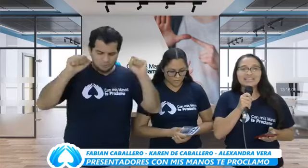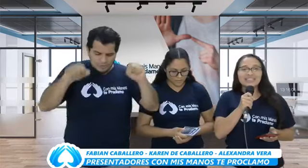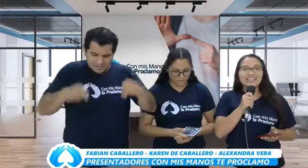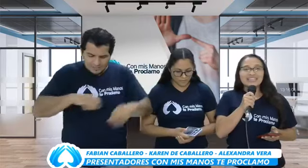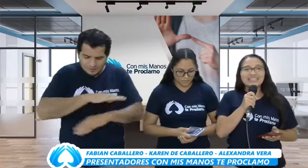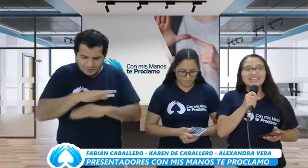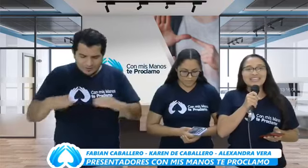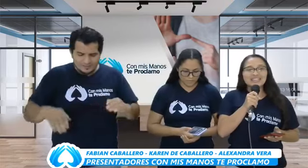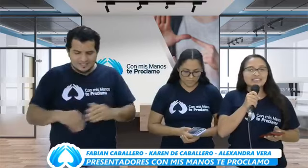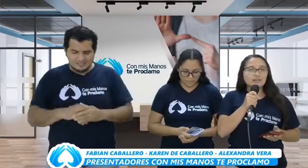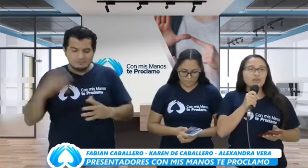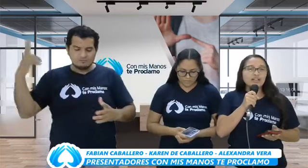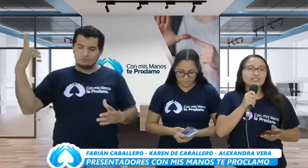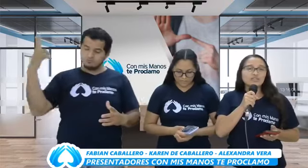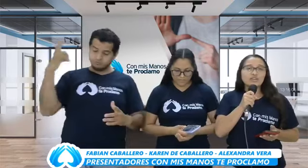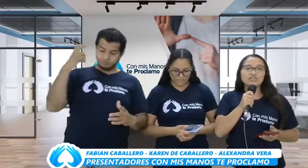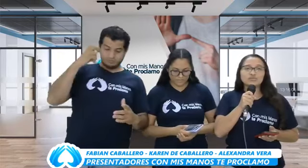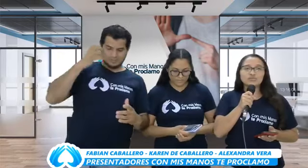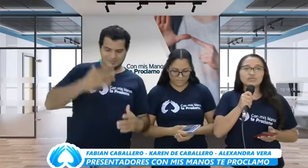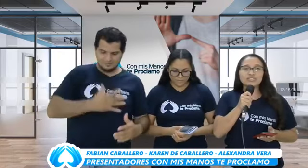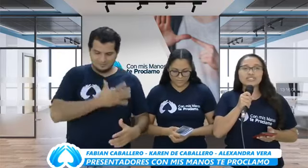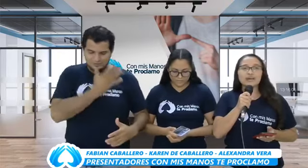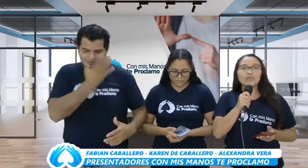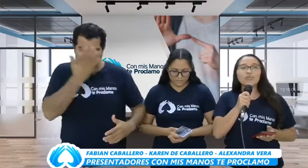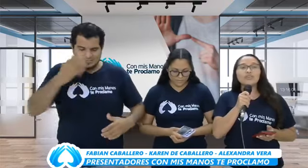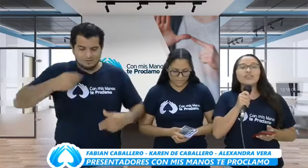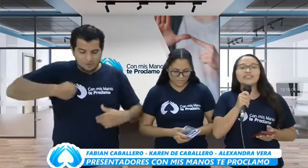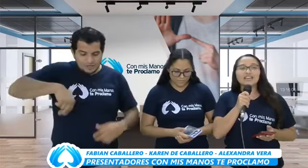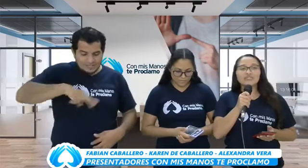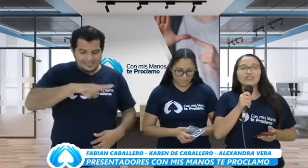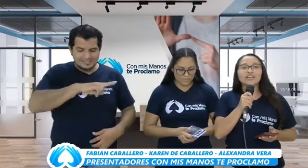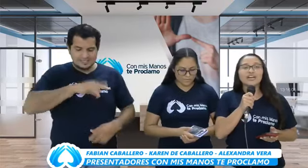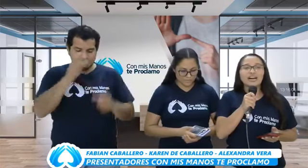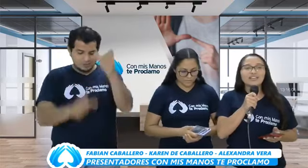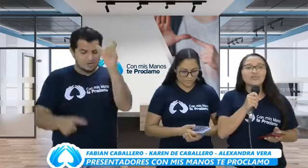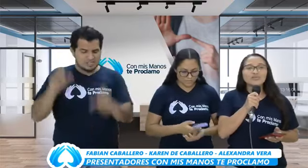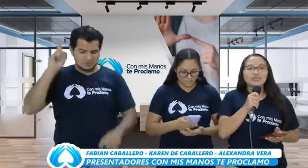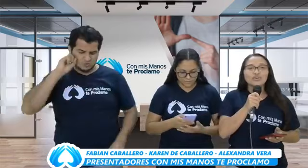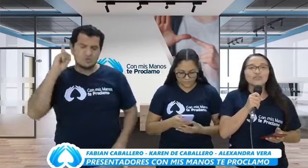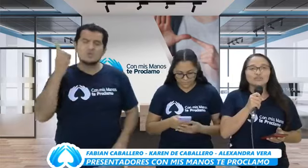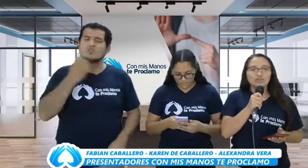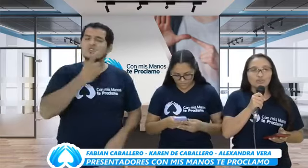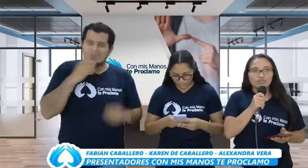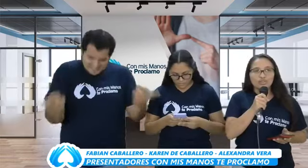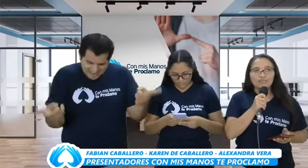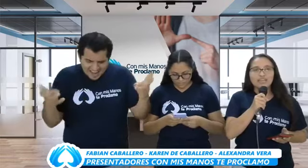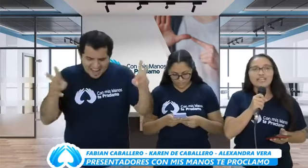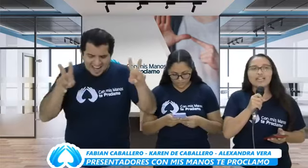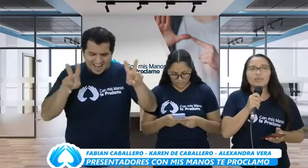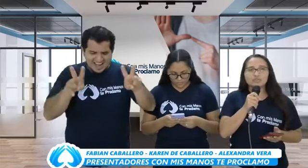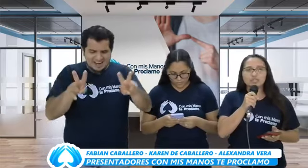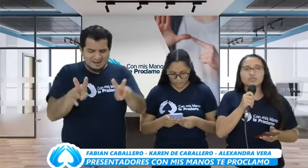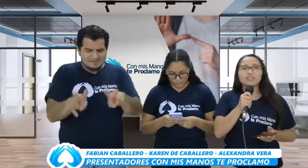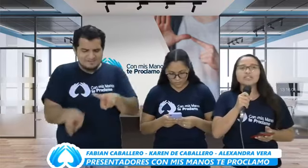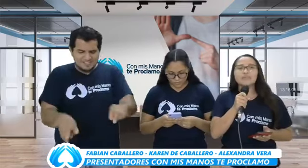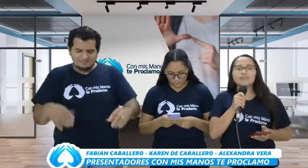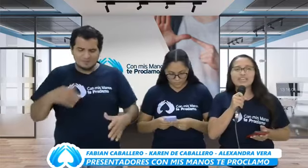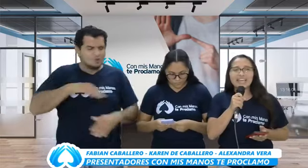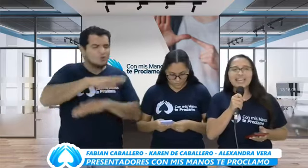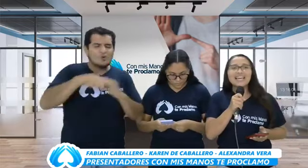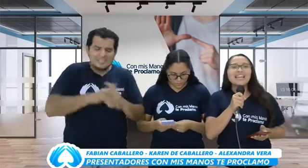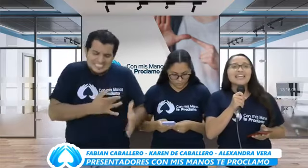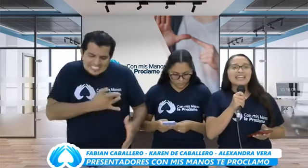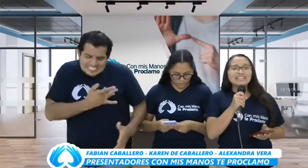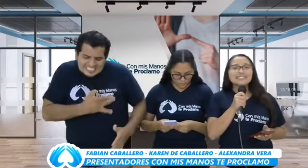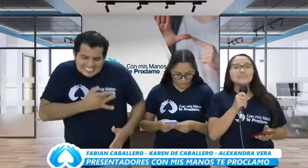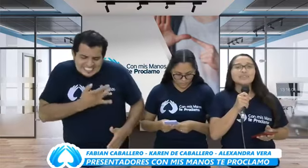también. Y que sabemos que el Señor Jesús está muy atento de cada uno de nosotros. Amén. Y a las personas sordas